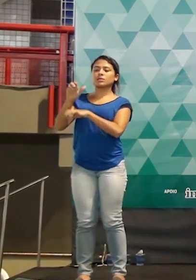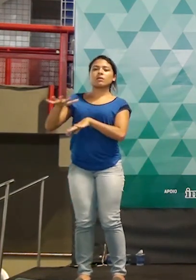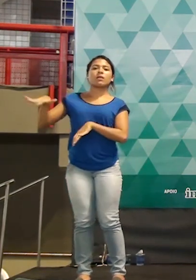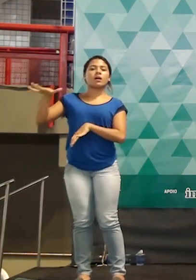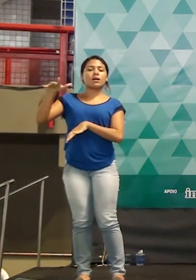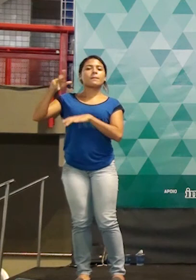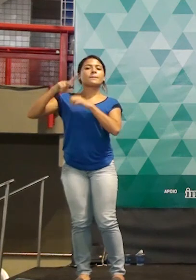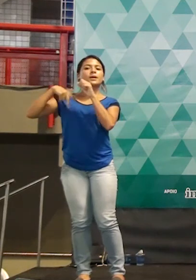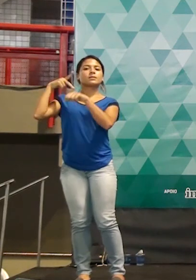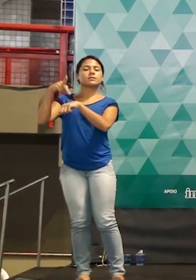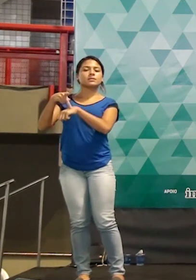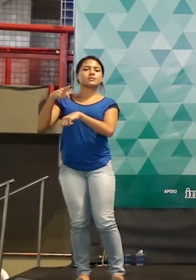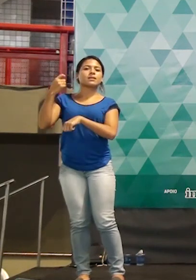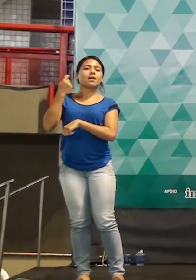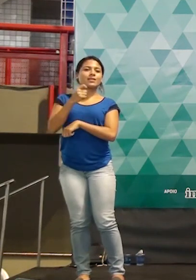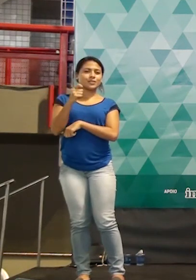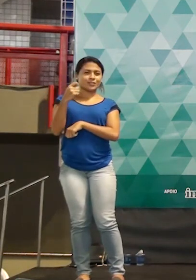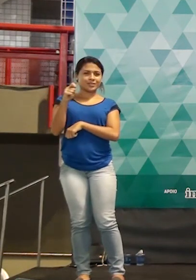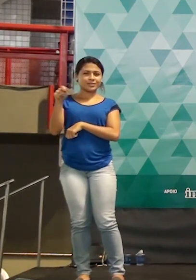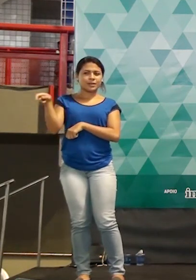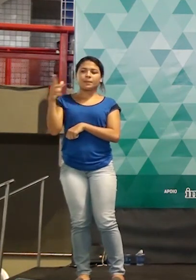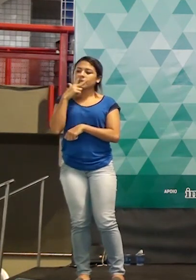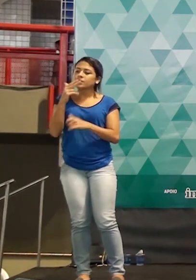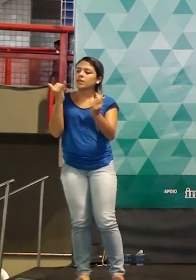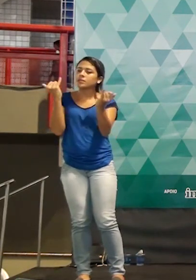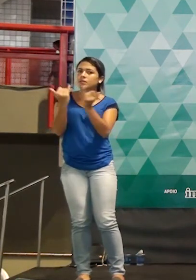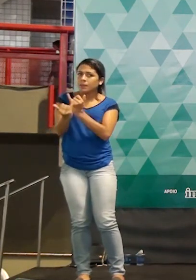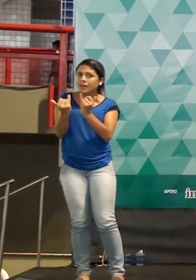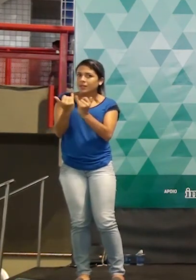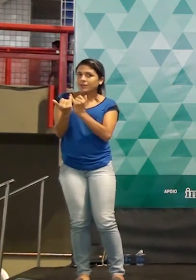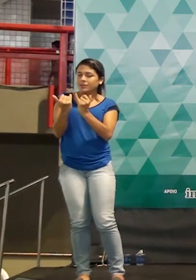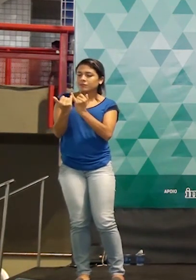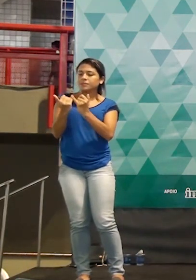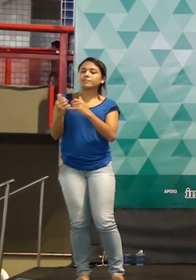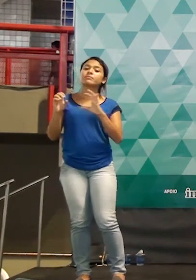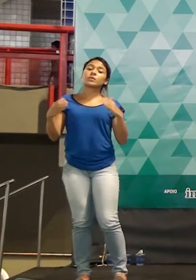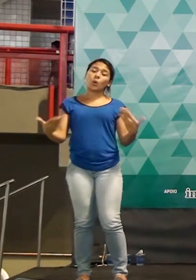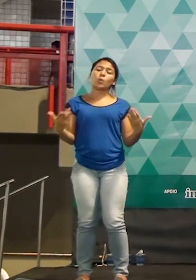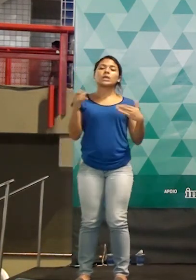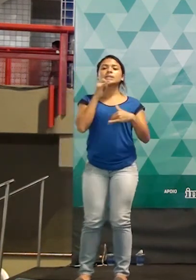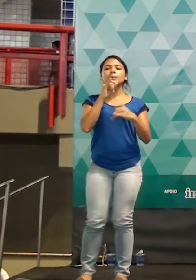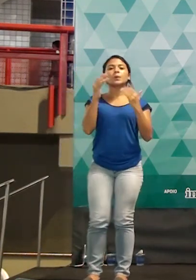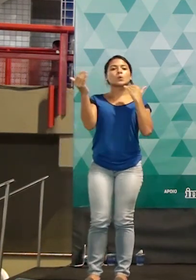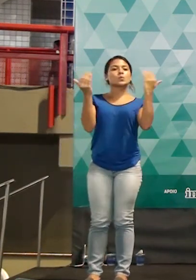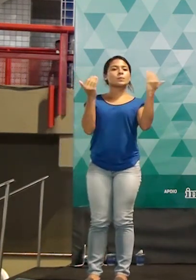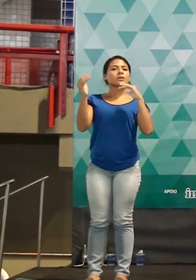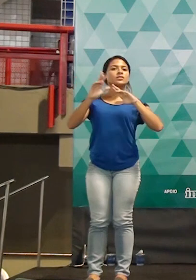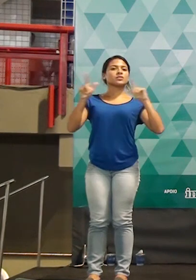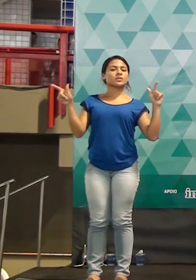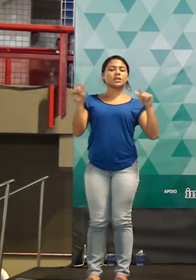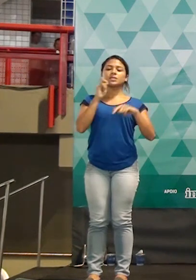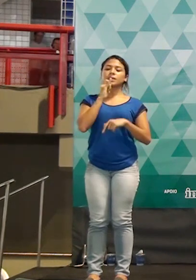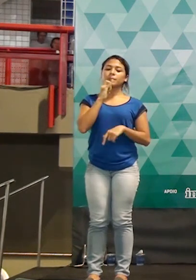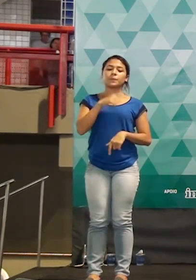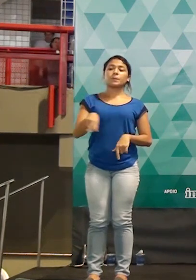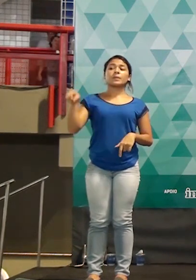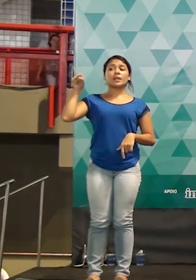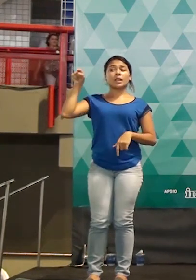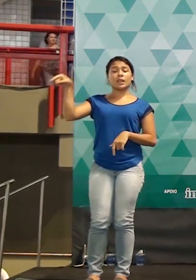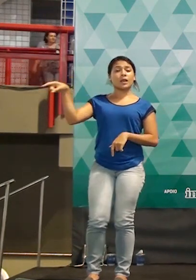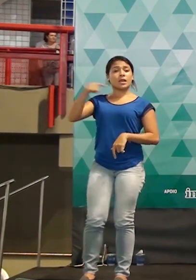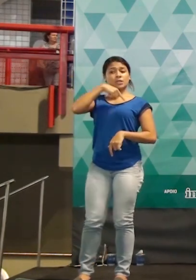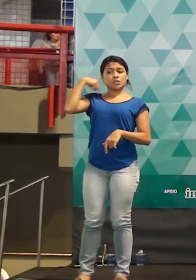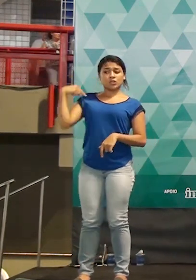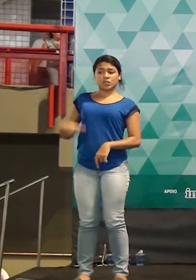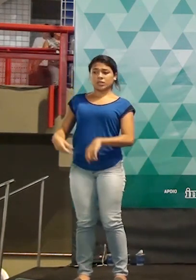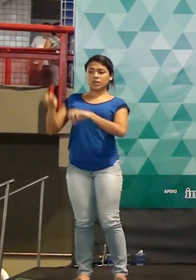Então é educação por semelhança. Educação por contraste, quando eu comparo coisas diferentes. Quando eu digo a educação da